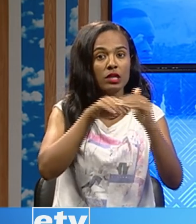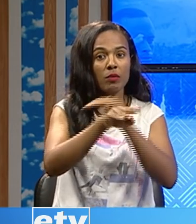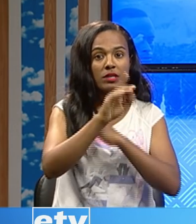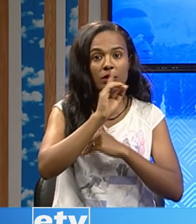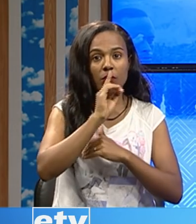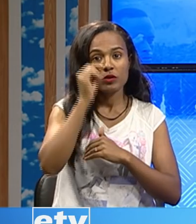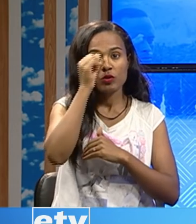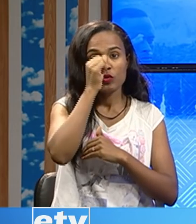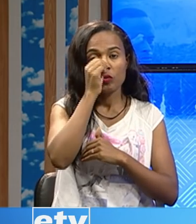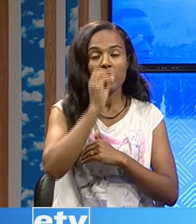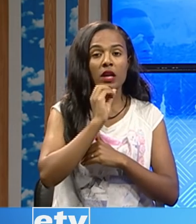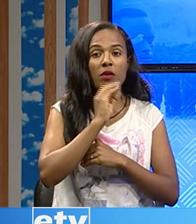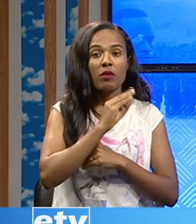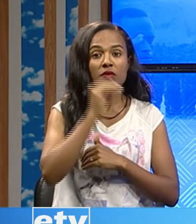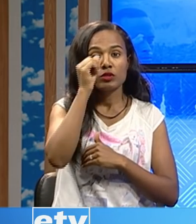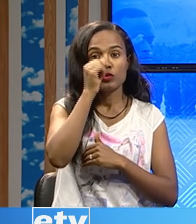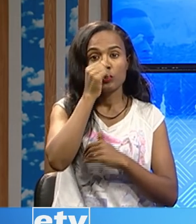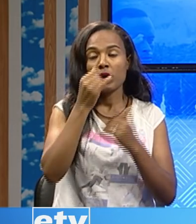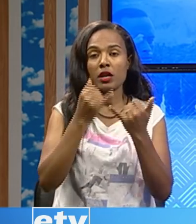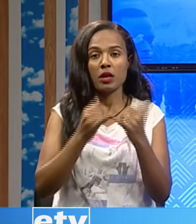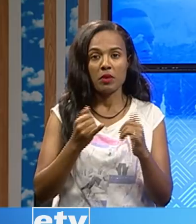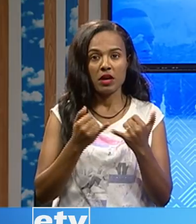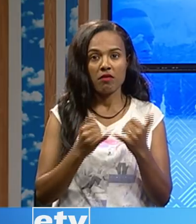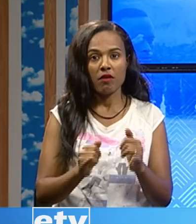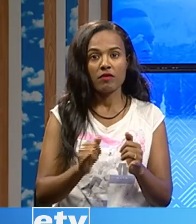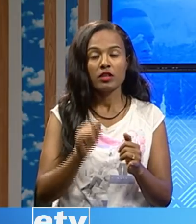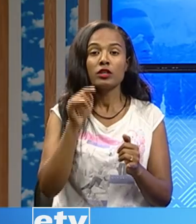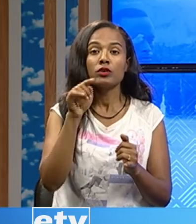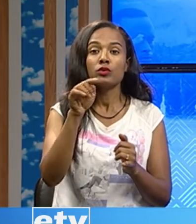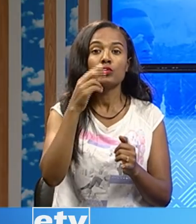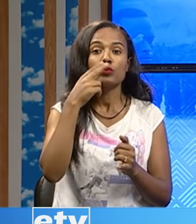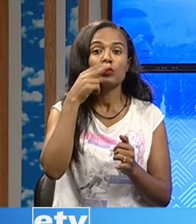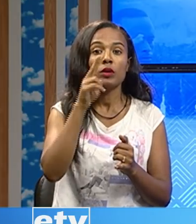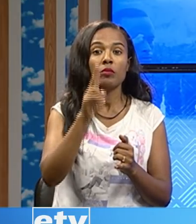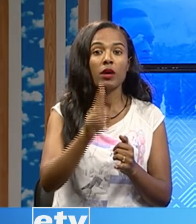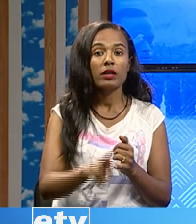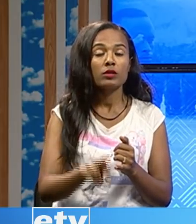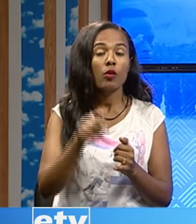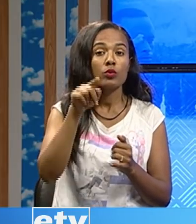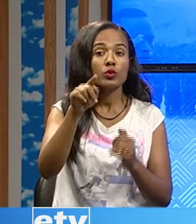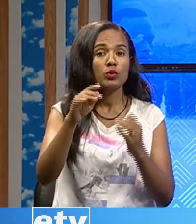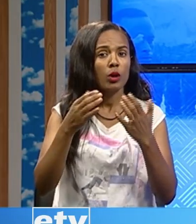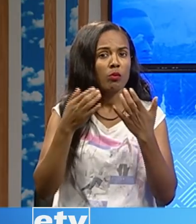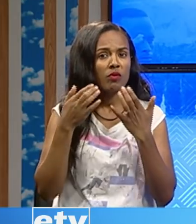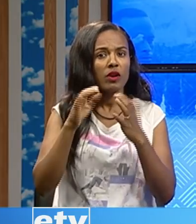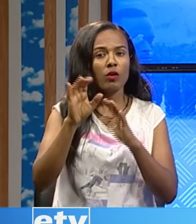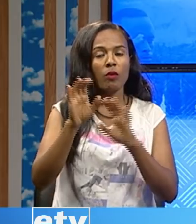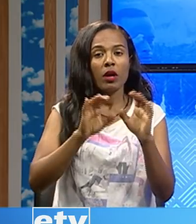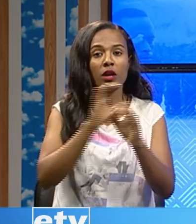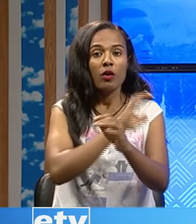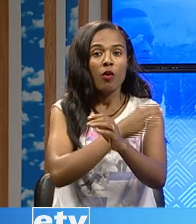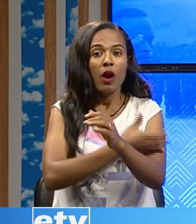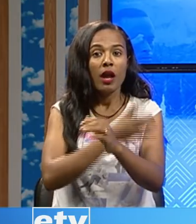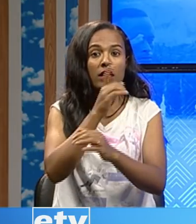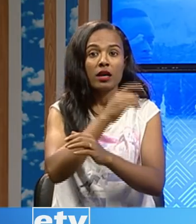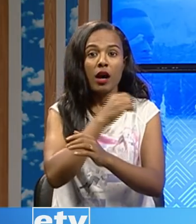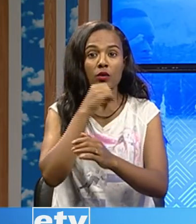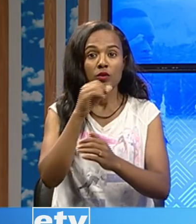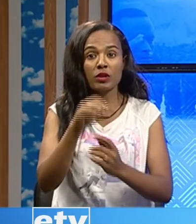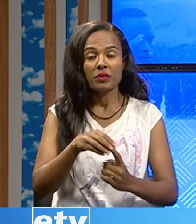ኢትዮጵያን ለማፍረስ ኢትዮጵያን ለመከፋፈል እሱ የሚያዘው እሱ እንዳሻው የሚያደርገው ኃይል ካልሆነ